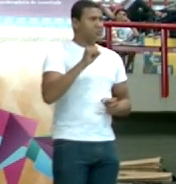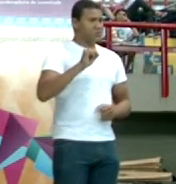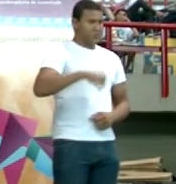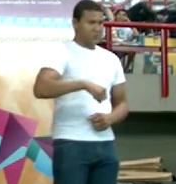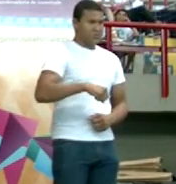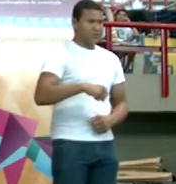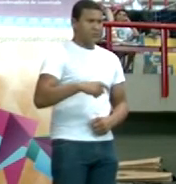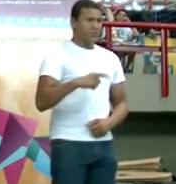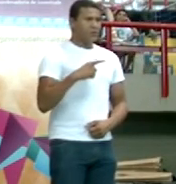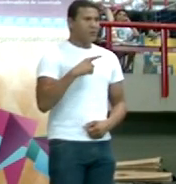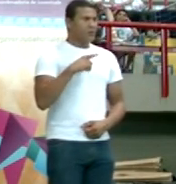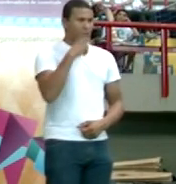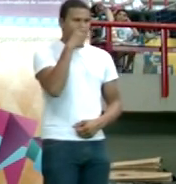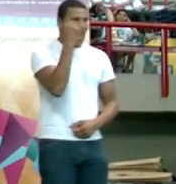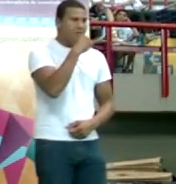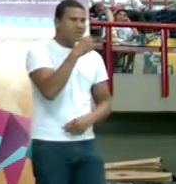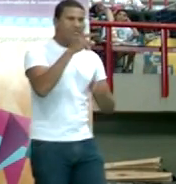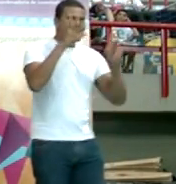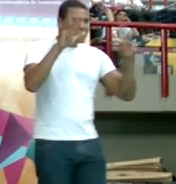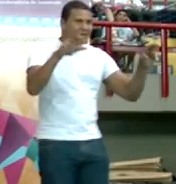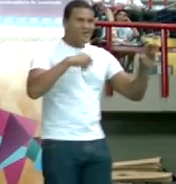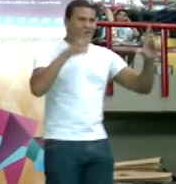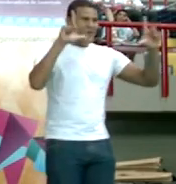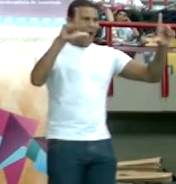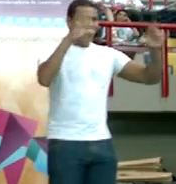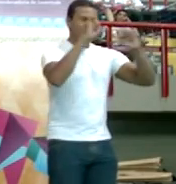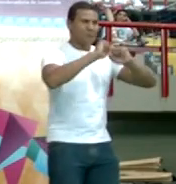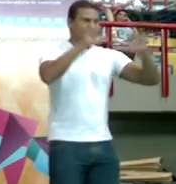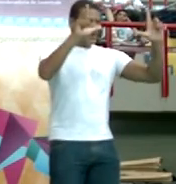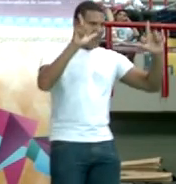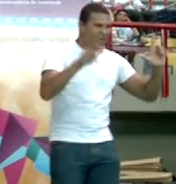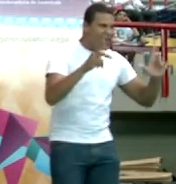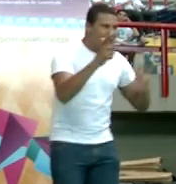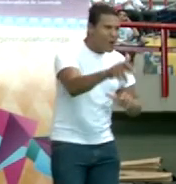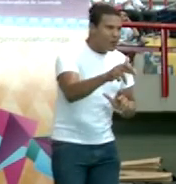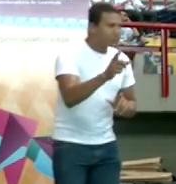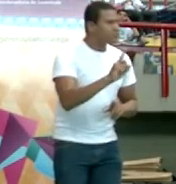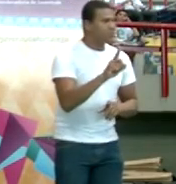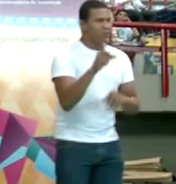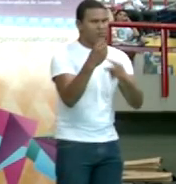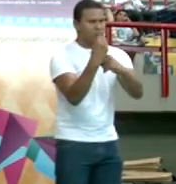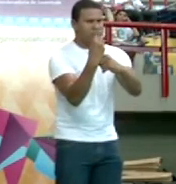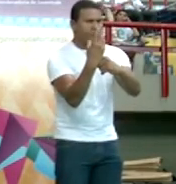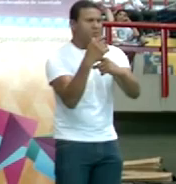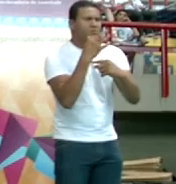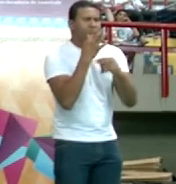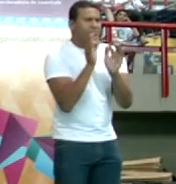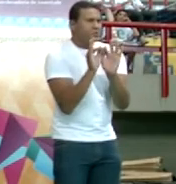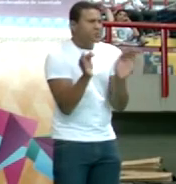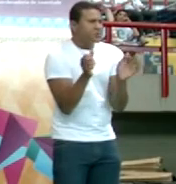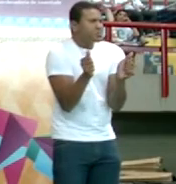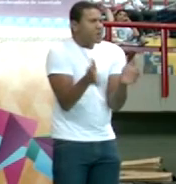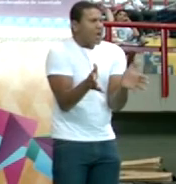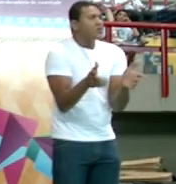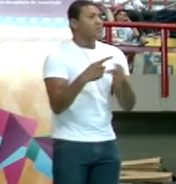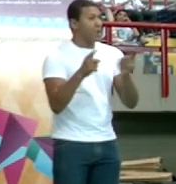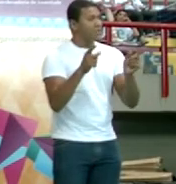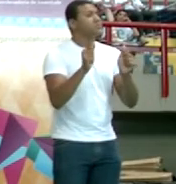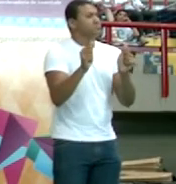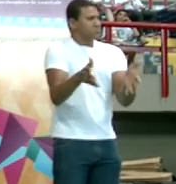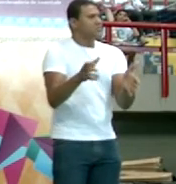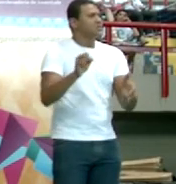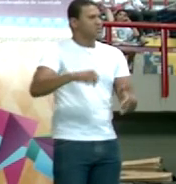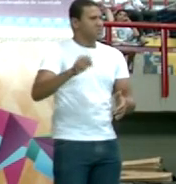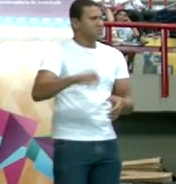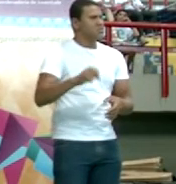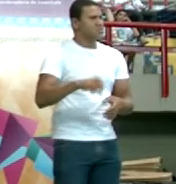mesma energia de quando a televisão está ligada? Não. Mas está consumindo energia? Tá. Está consumindo energia. Por quê, professor?